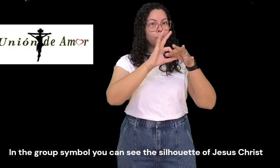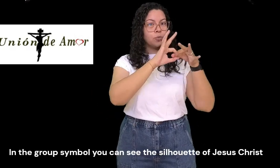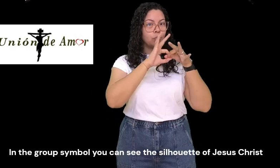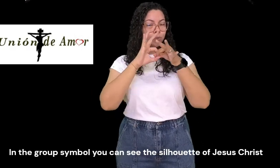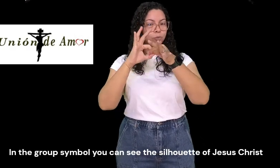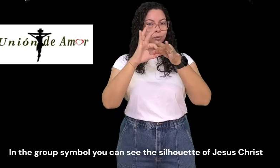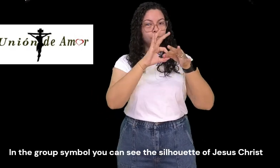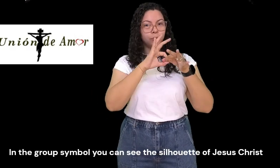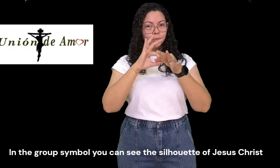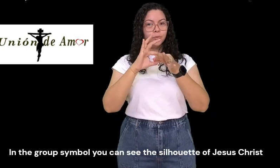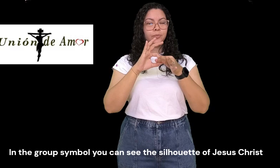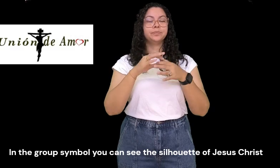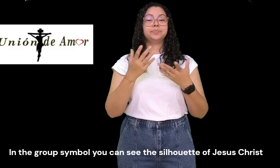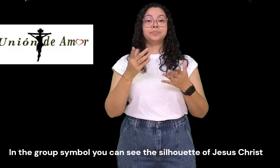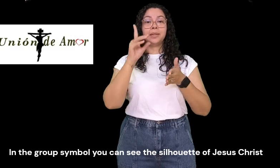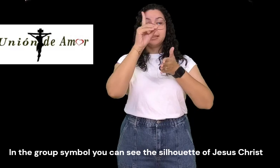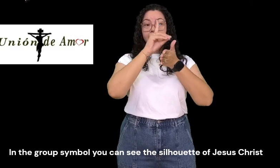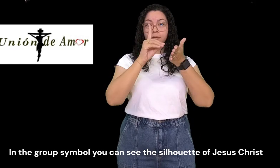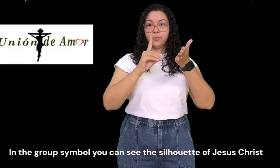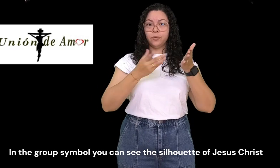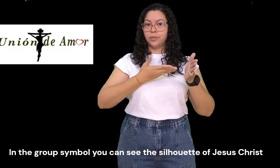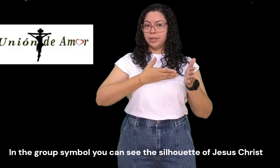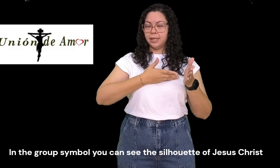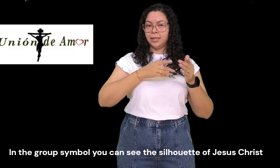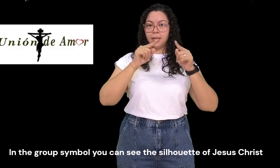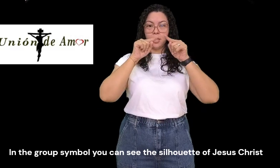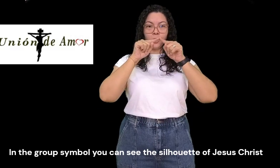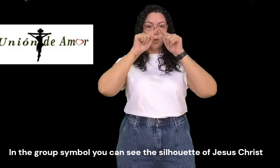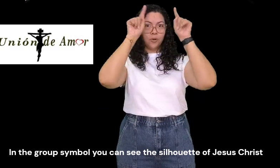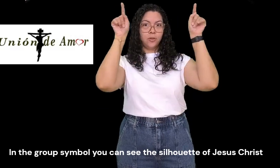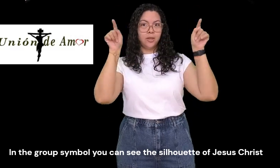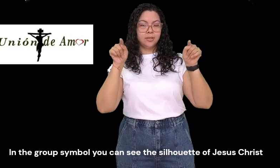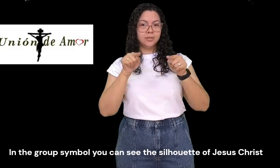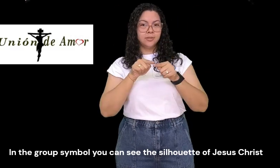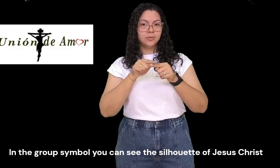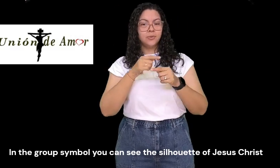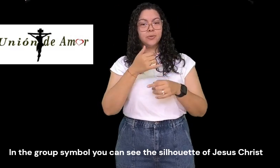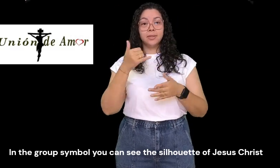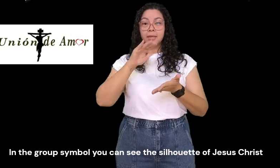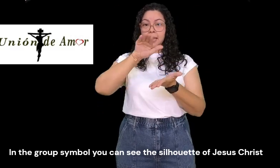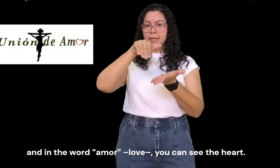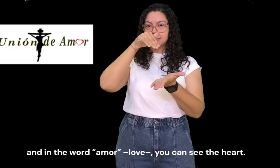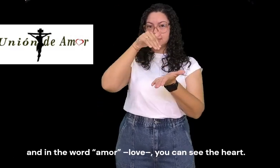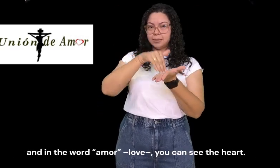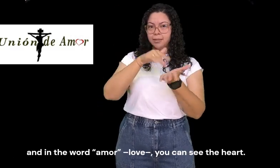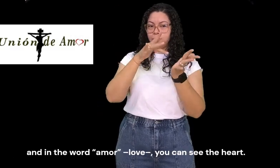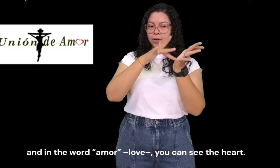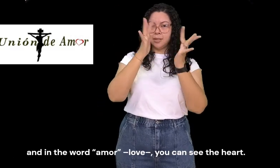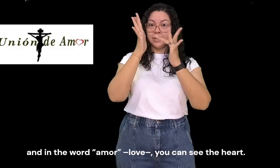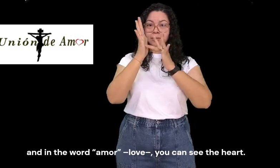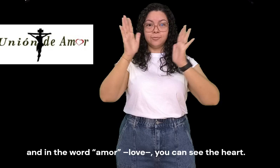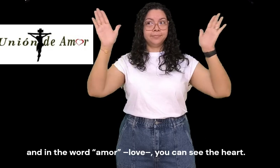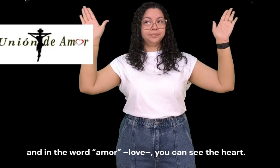organización se encuentra la fotografía de Jesucristo y en la palabra amor se encuentra el